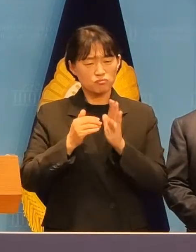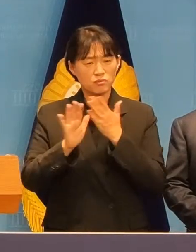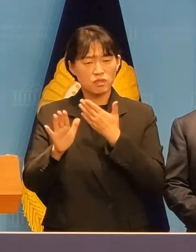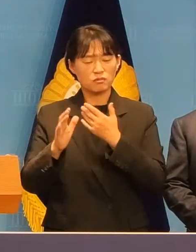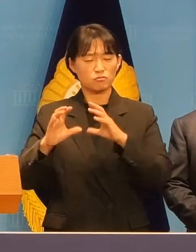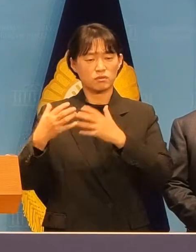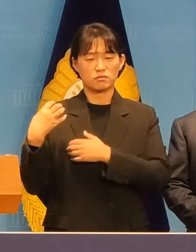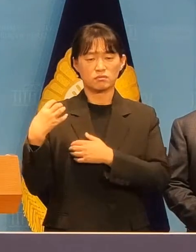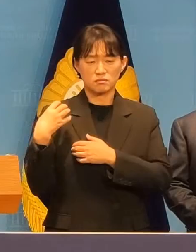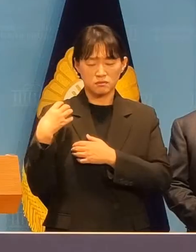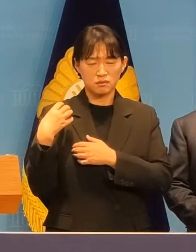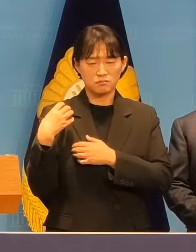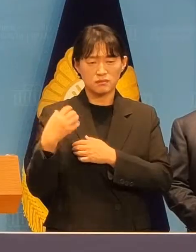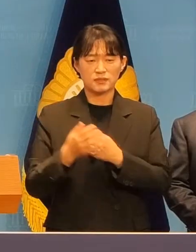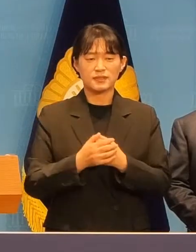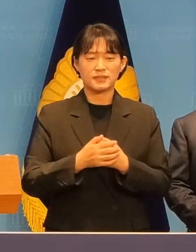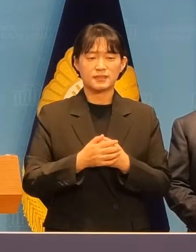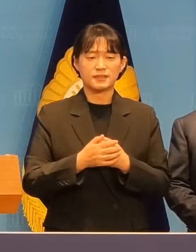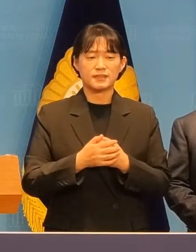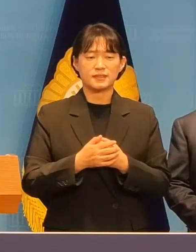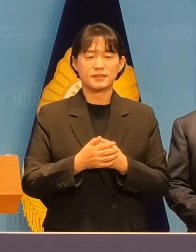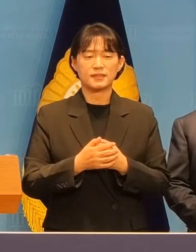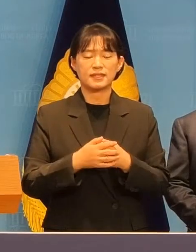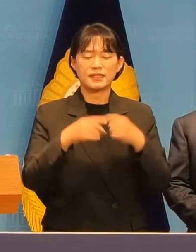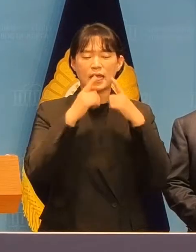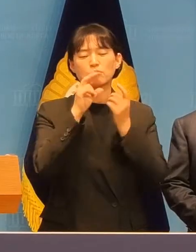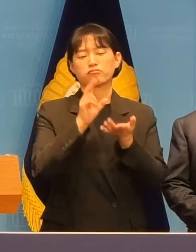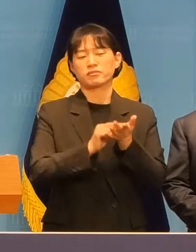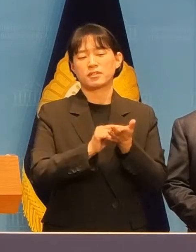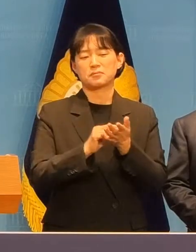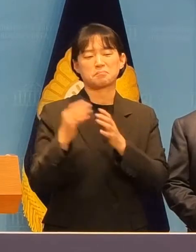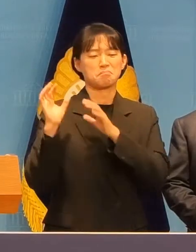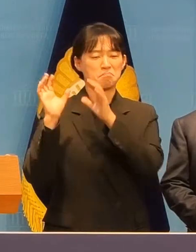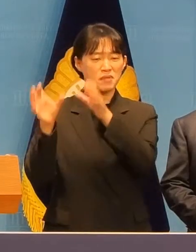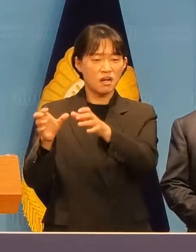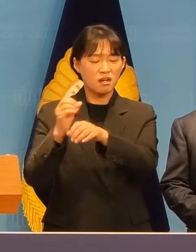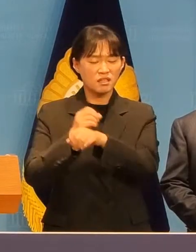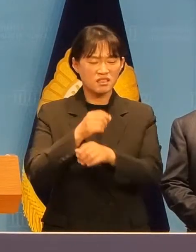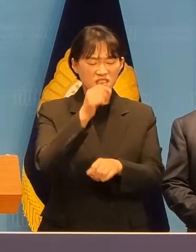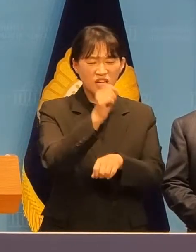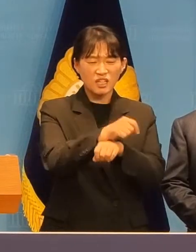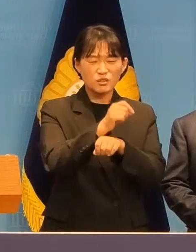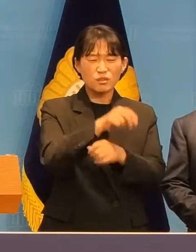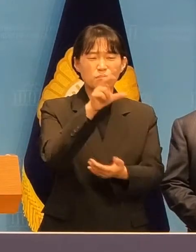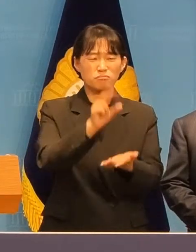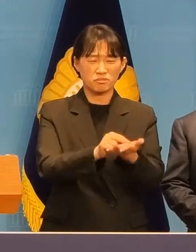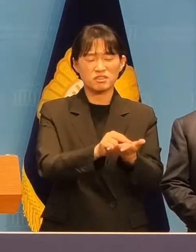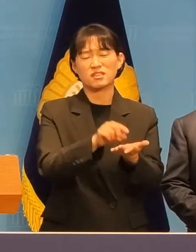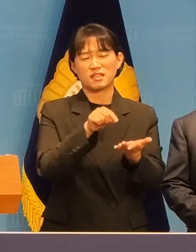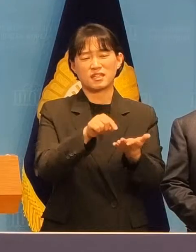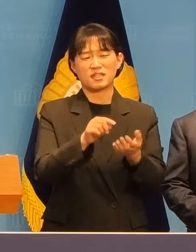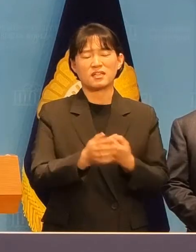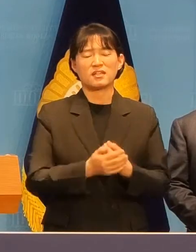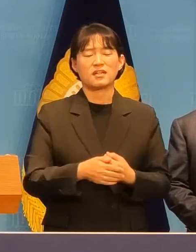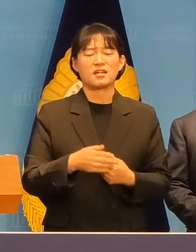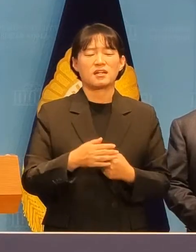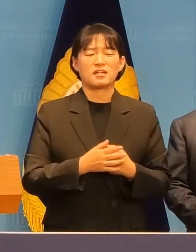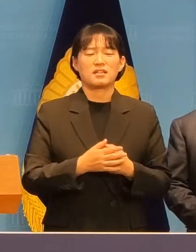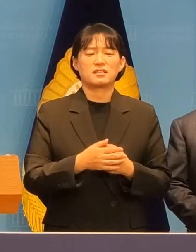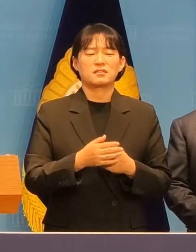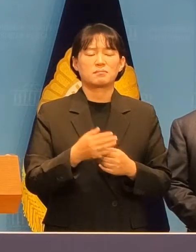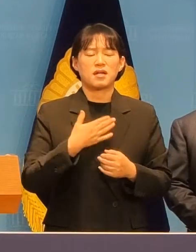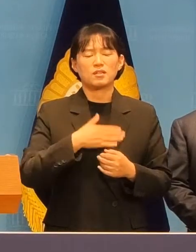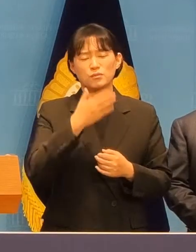국가의 책임을 사인 간 문제로 떠넘긴 행정의 부재가 만들어낸 예고된